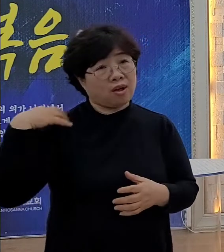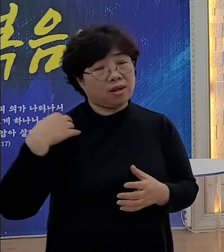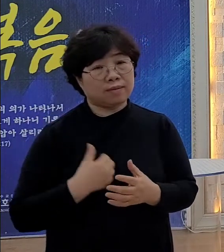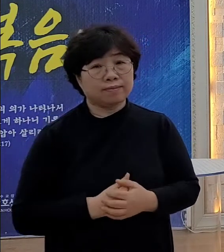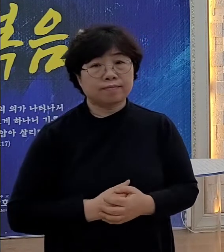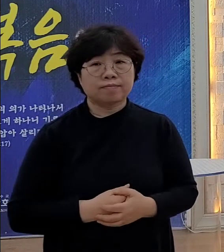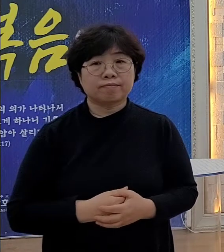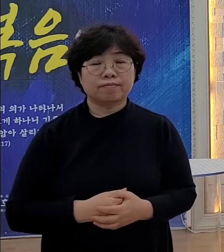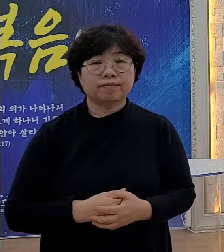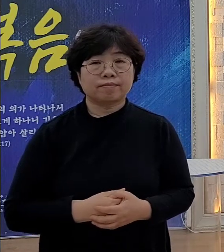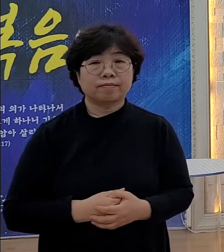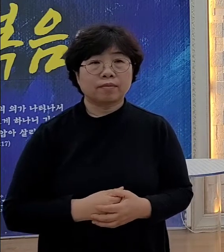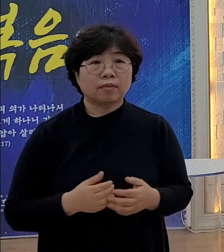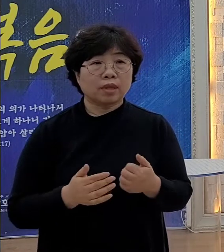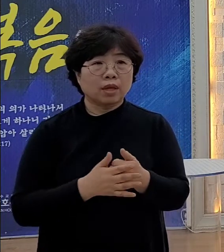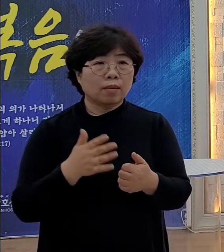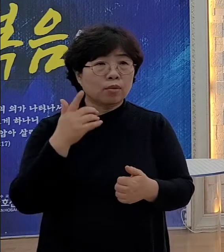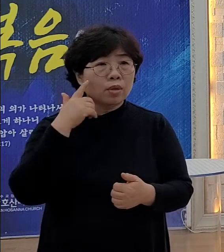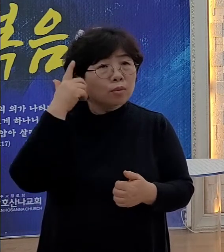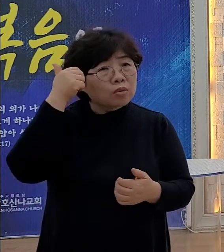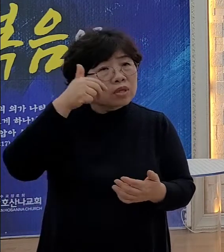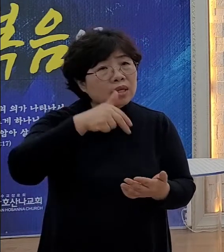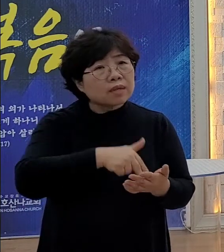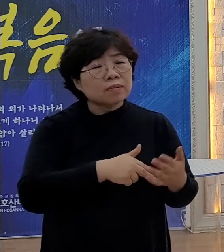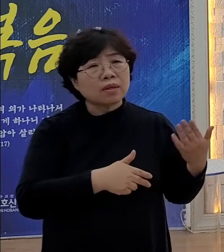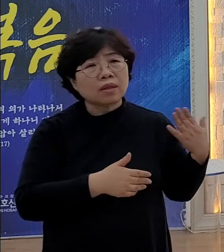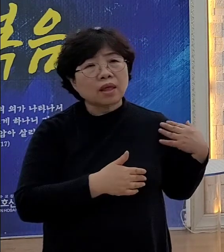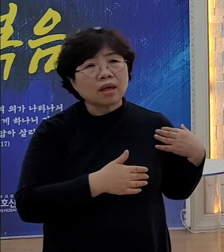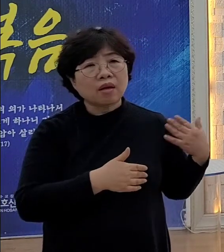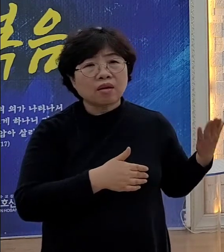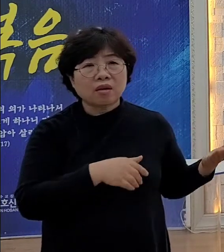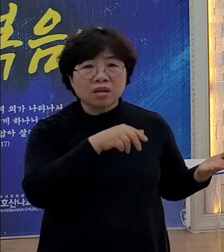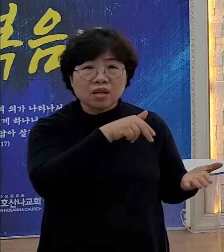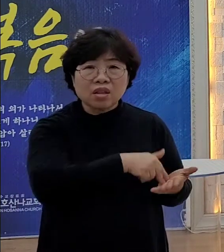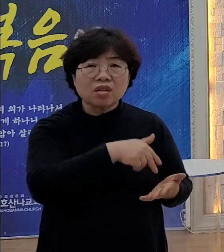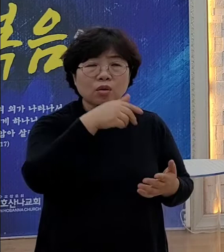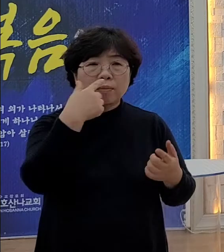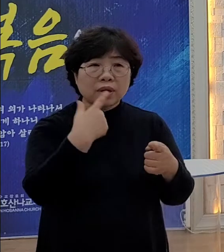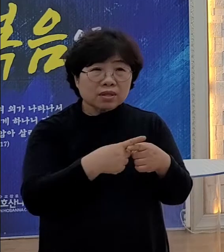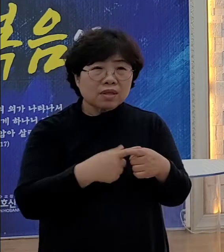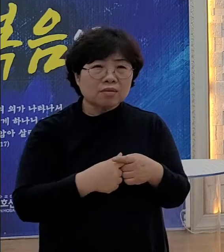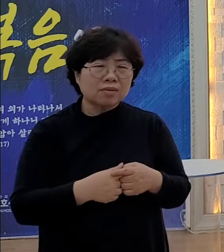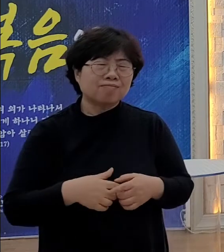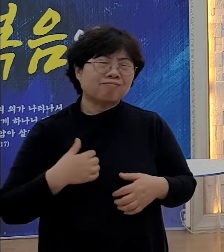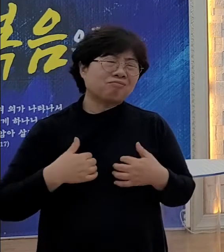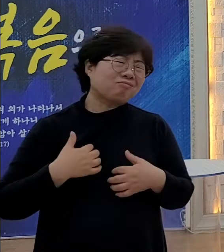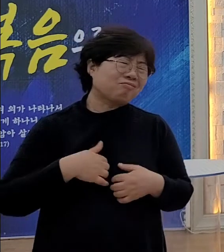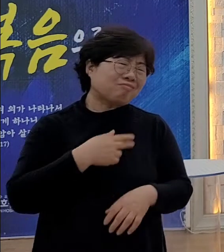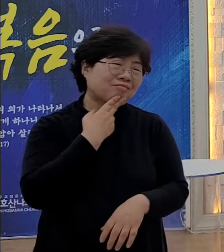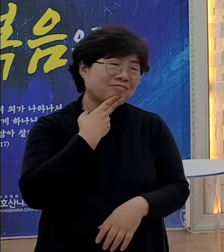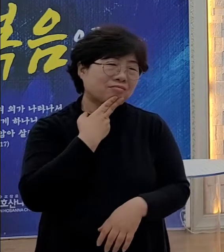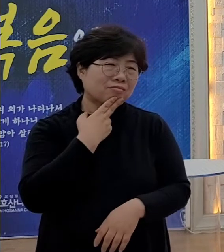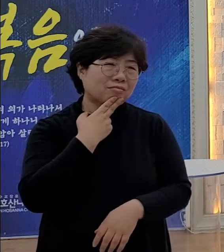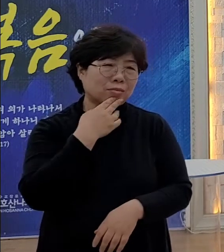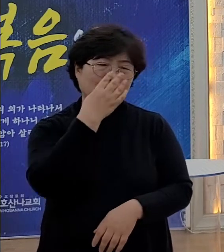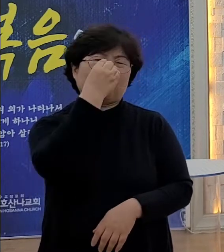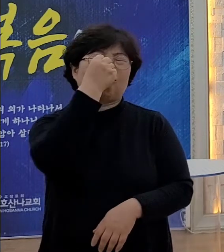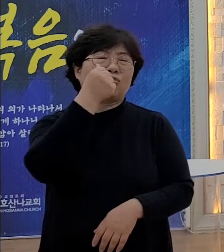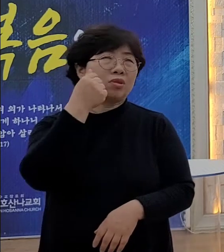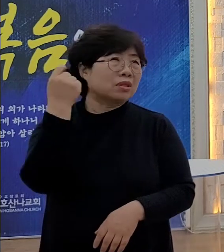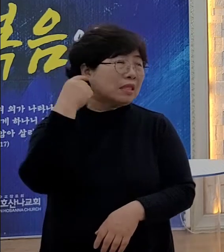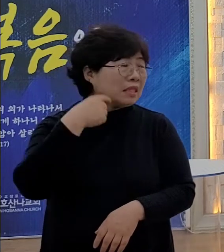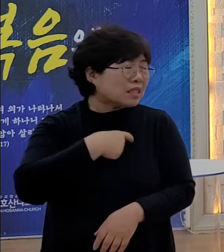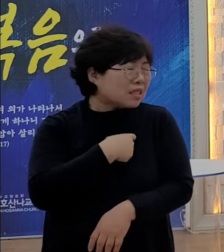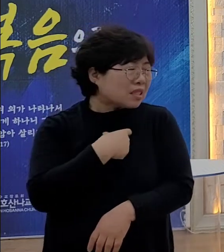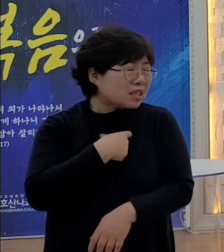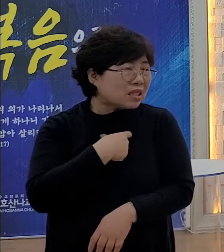제가 여러분, 그래서 이 자리에 서 있는 거예요. 이렇게 재미도 없고 따분하고 듣기